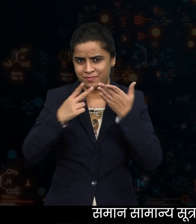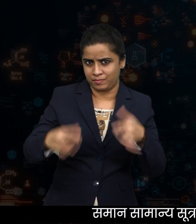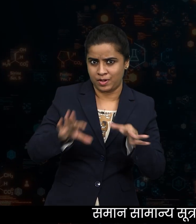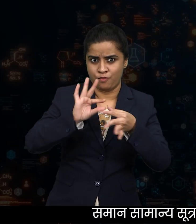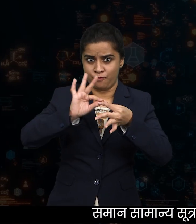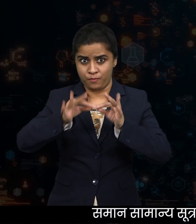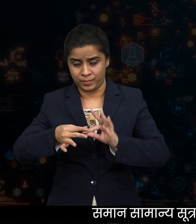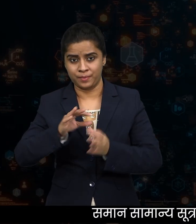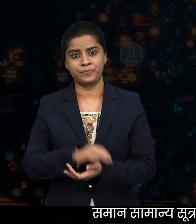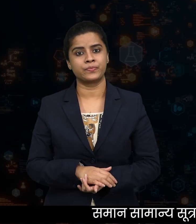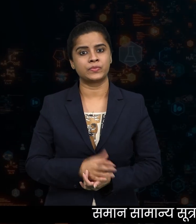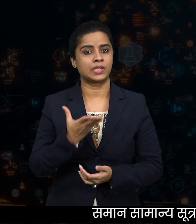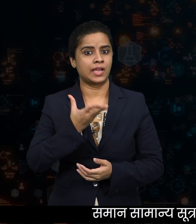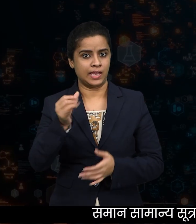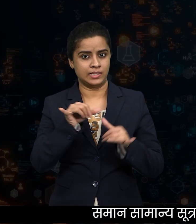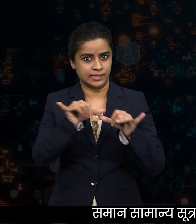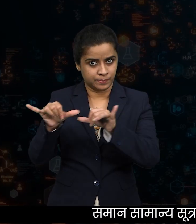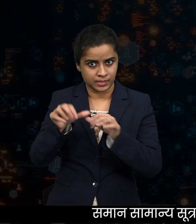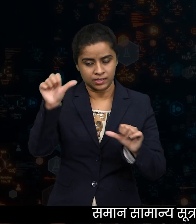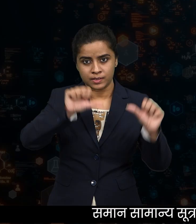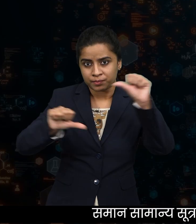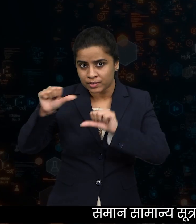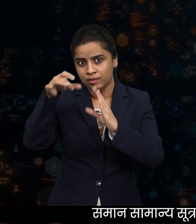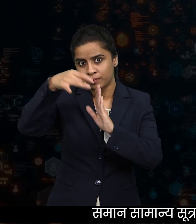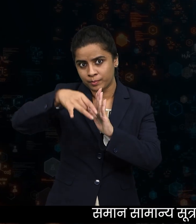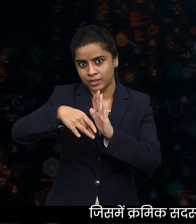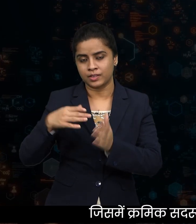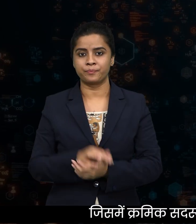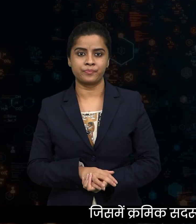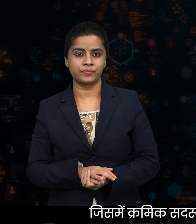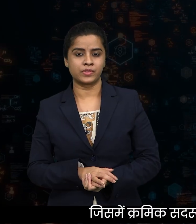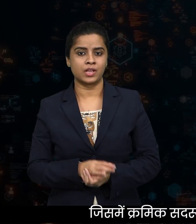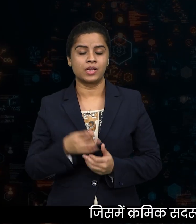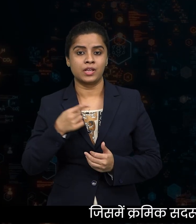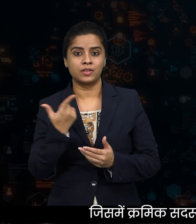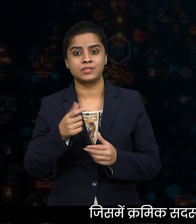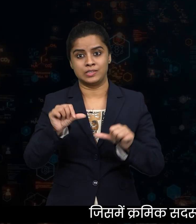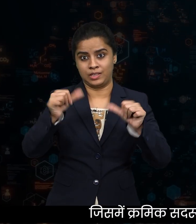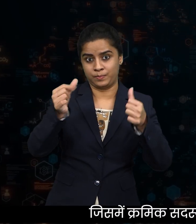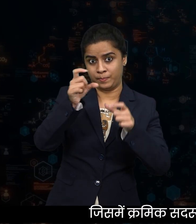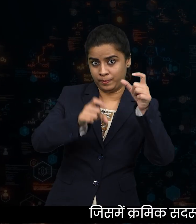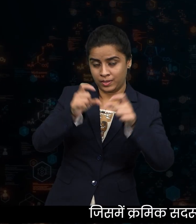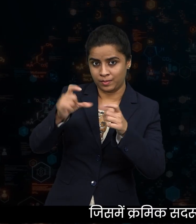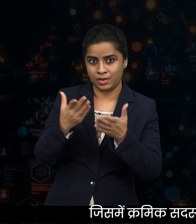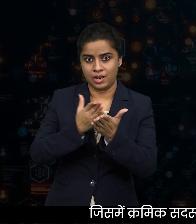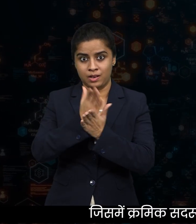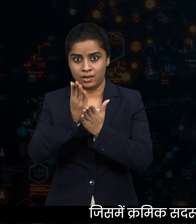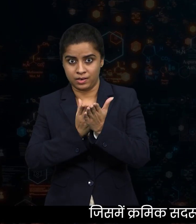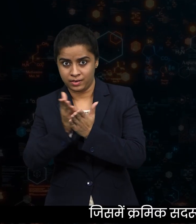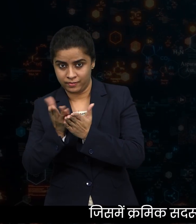सामान्य सूत्र और समान रासायनिक गुण होते हैं, जिसमें क्रमिक सदस्य एक CH2 समूह से